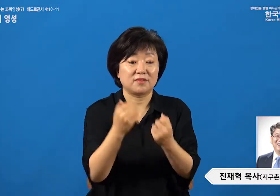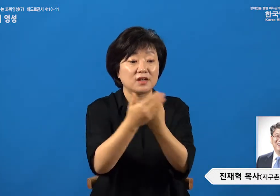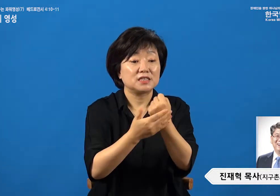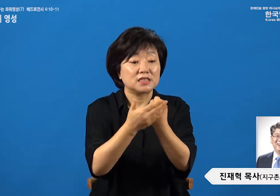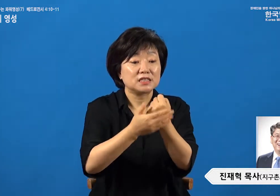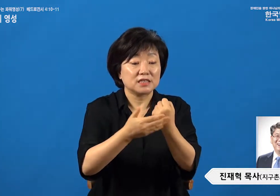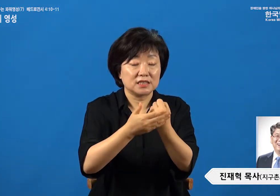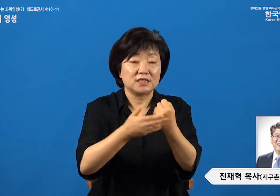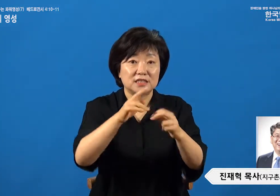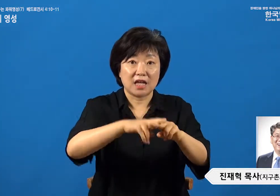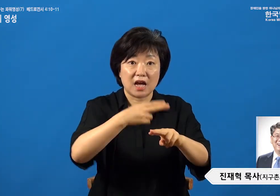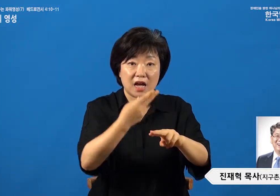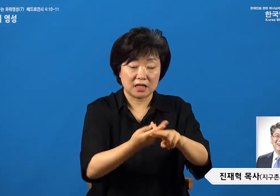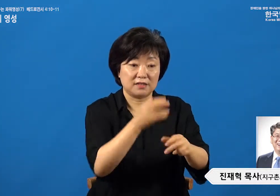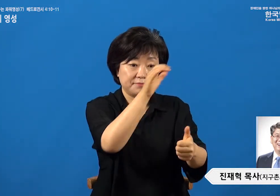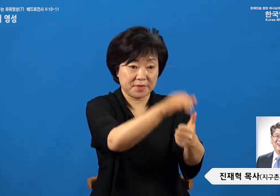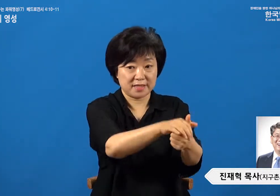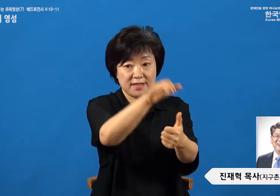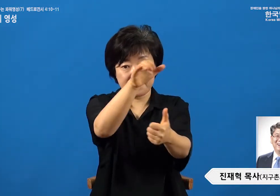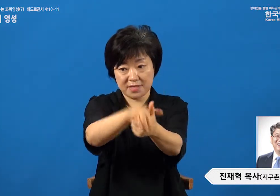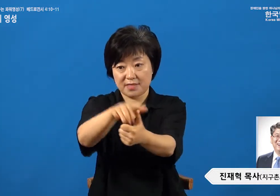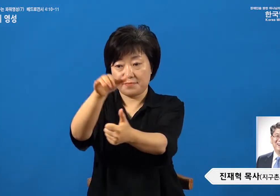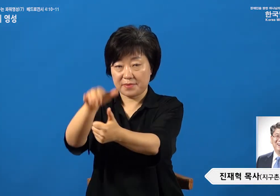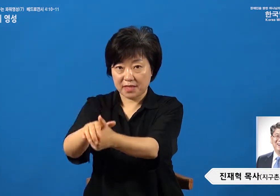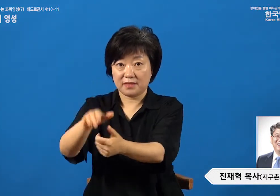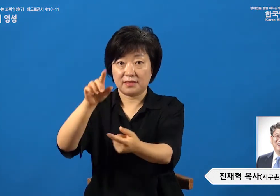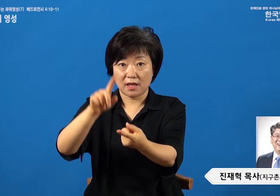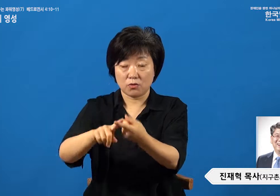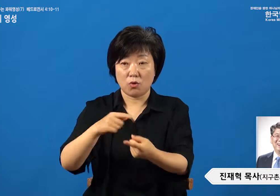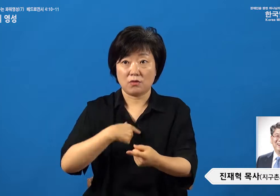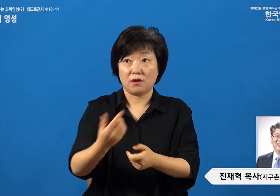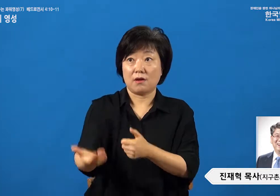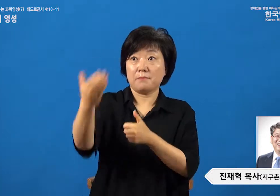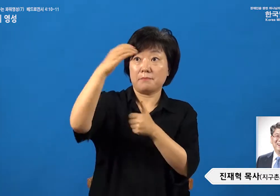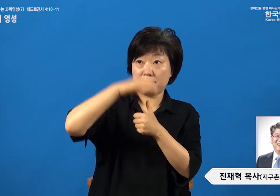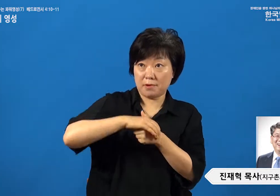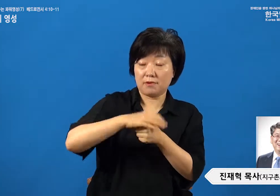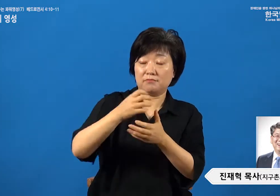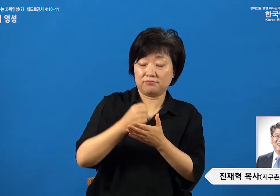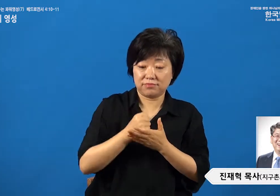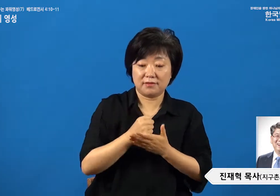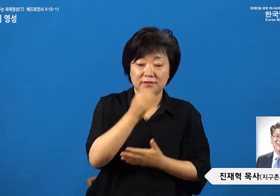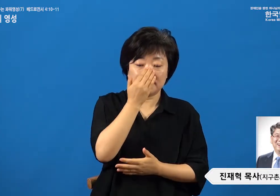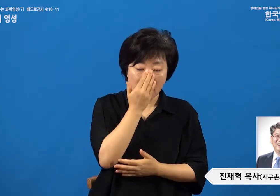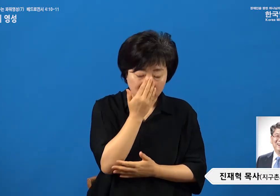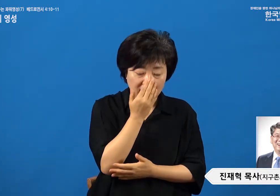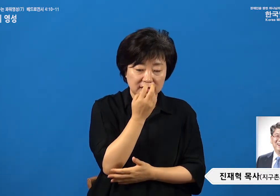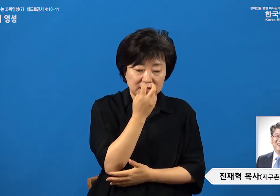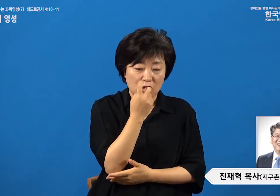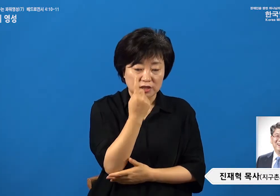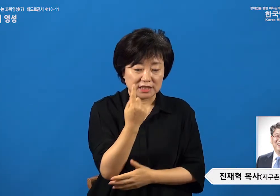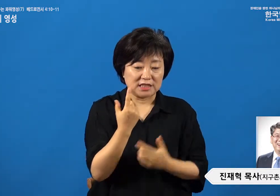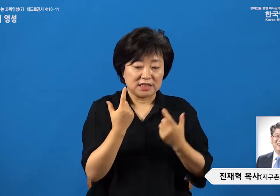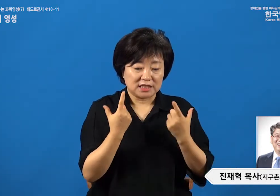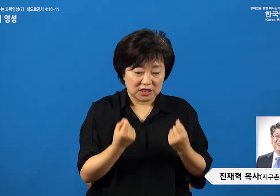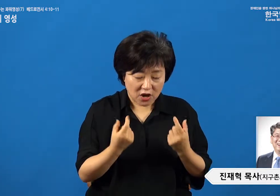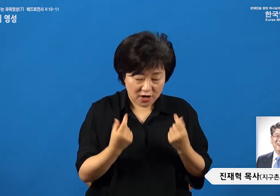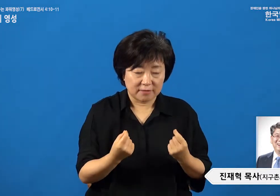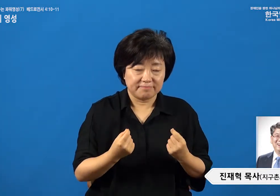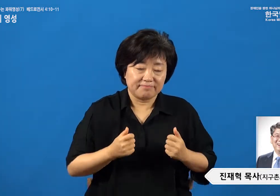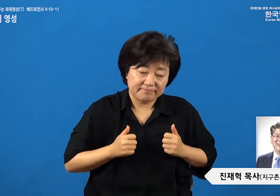맡은 선한 청지기 같이 서로 봉사하라, 이렇게 말씀하고 있습니다. 우리는